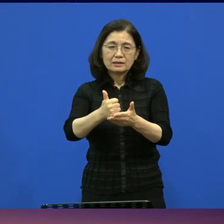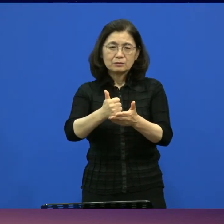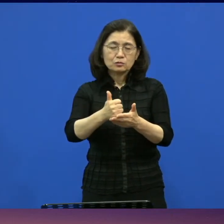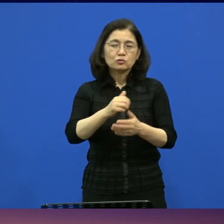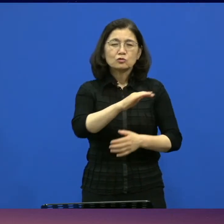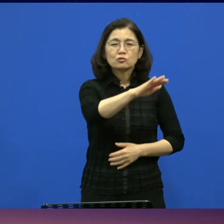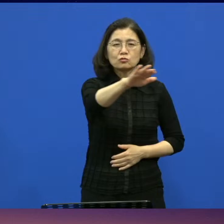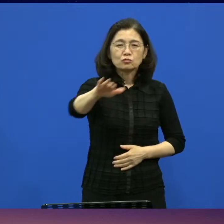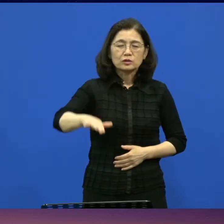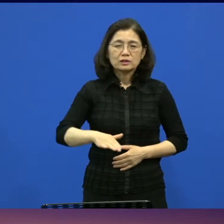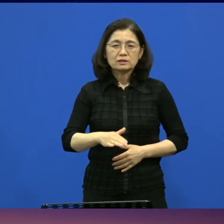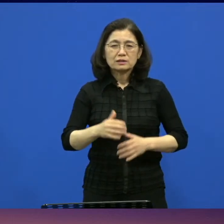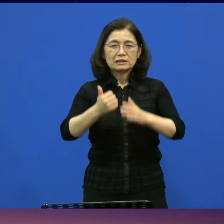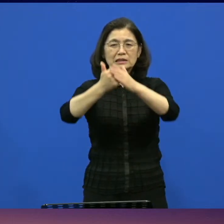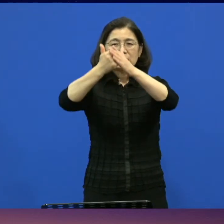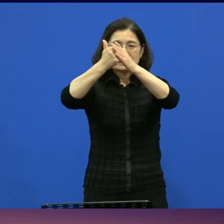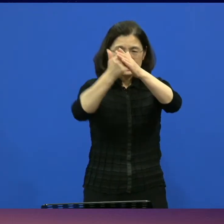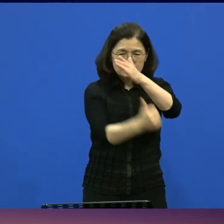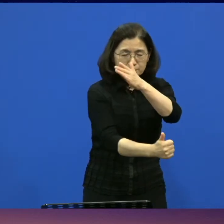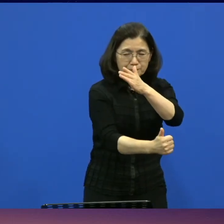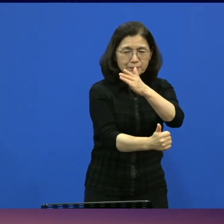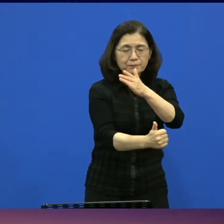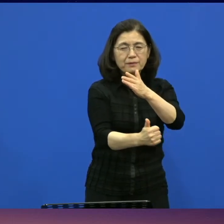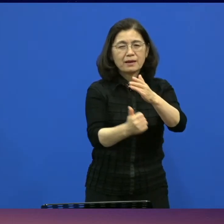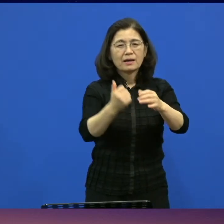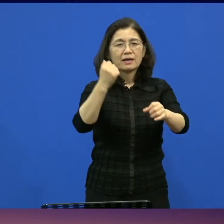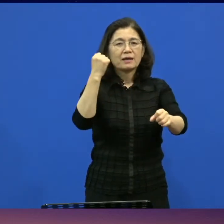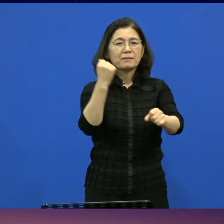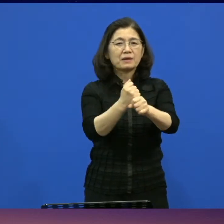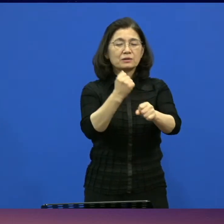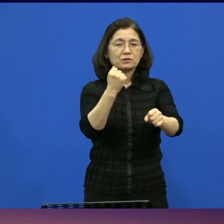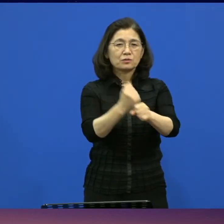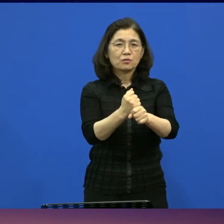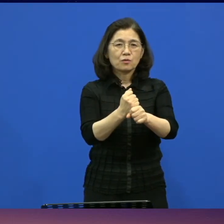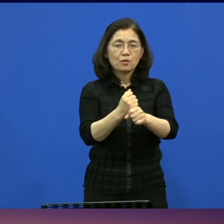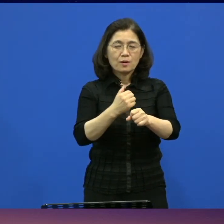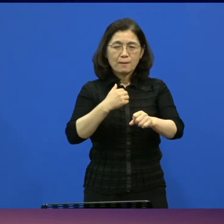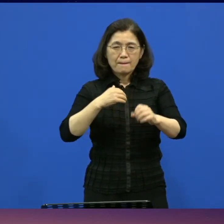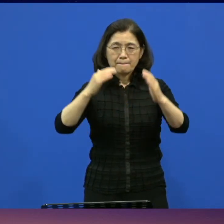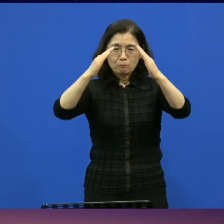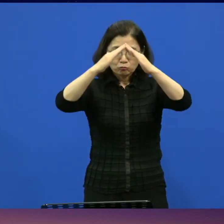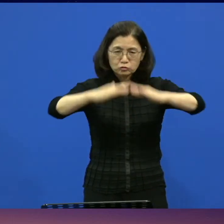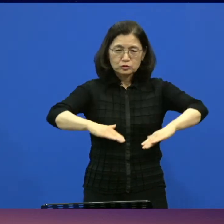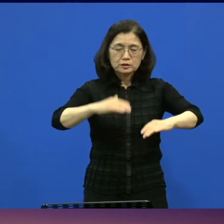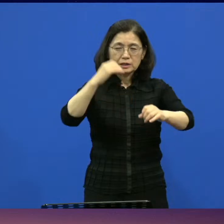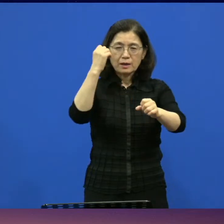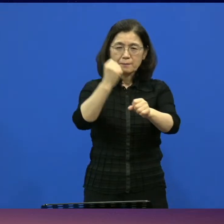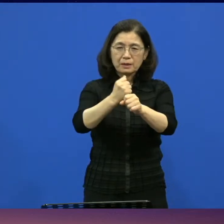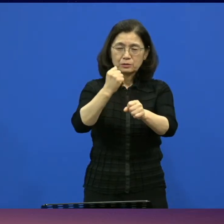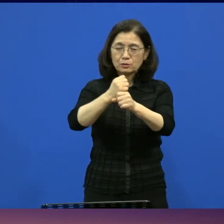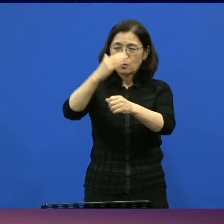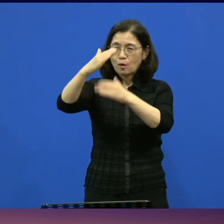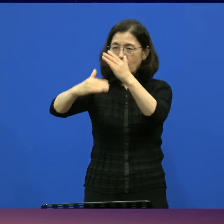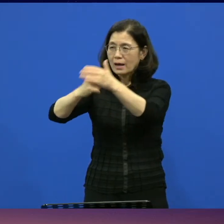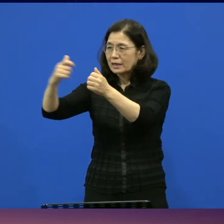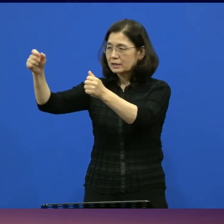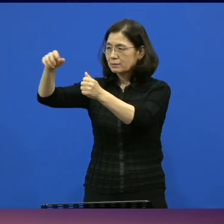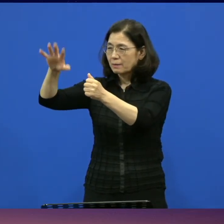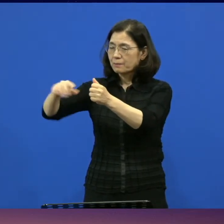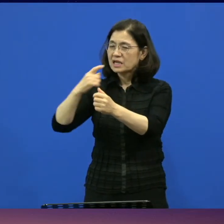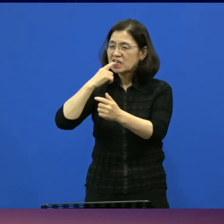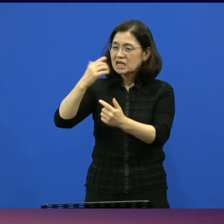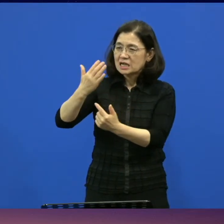몰아서 무너지게 만들고 하나님 앞에 항복하게 만드는 거예요. 그리고 시온의 길을 여시는